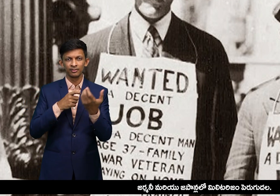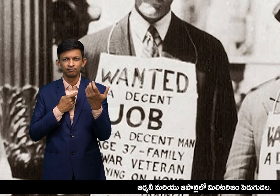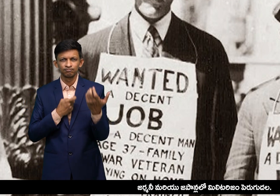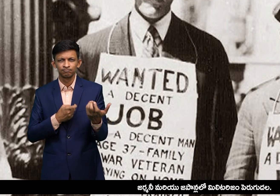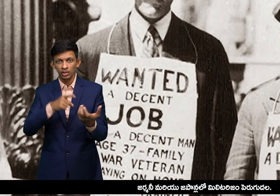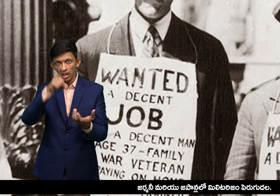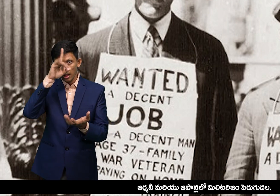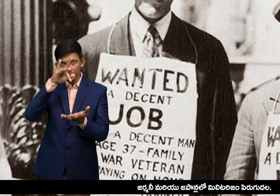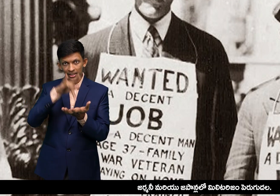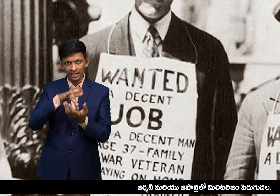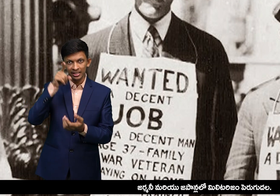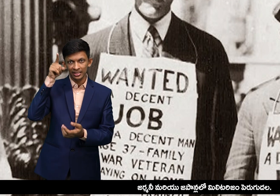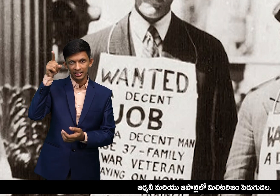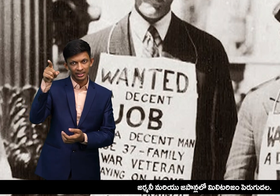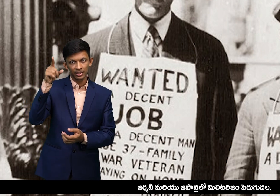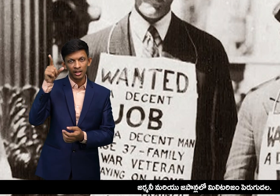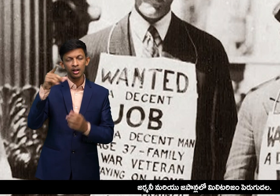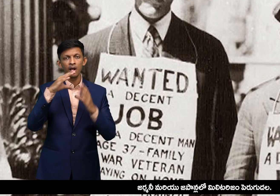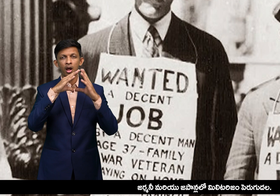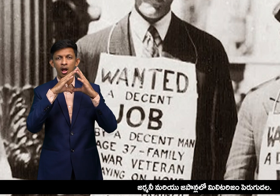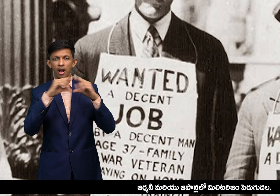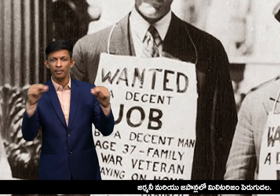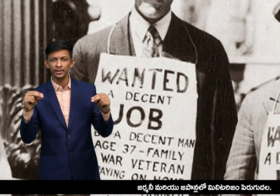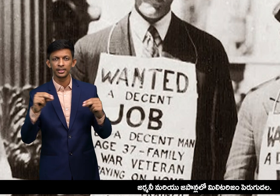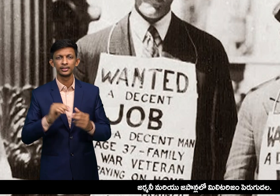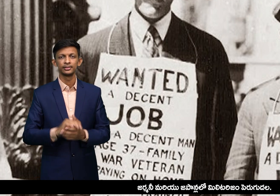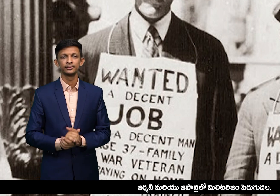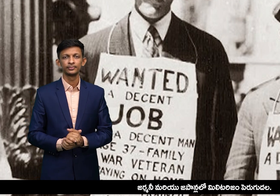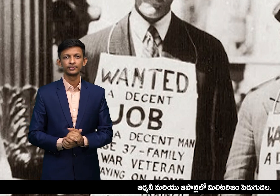జర్మనీ మరియు జపాన్లో మిలిటరిజం పెరుగుదల.